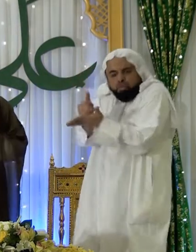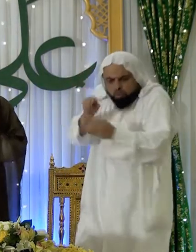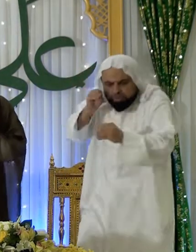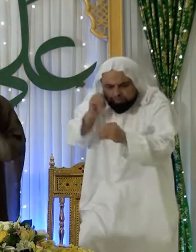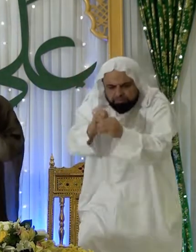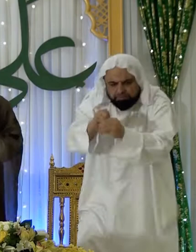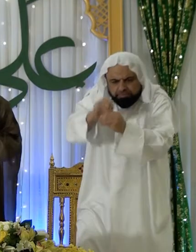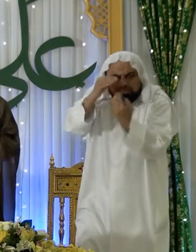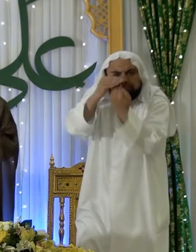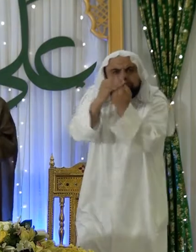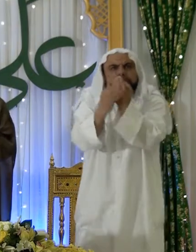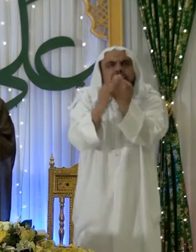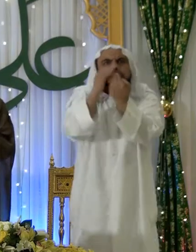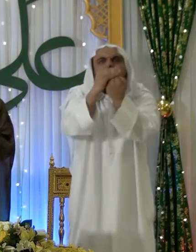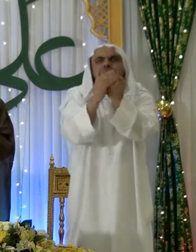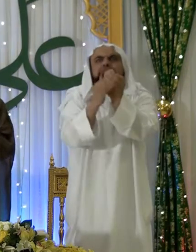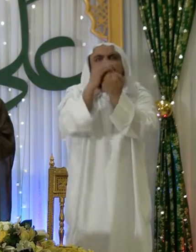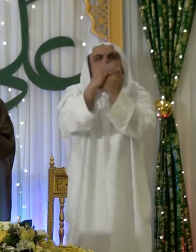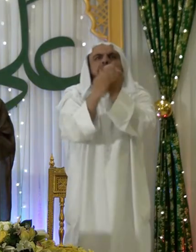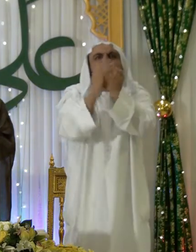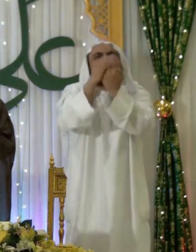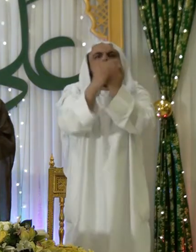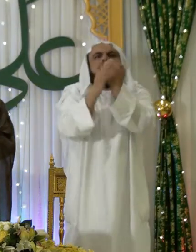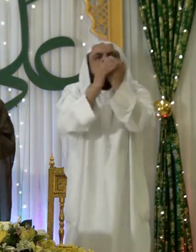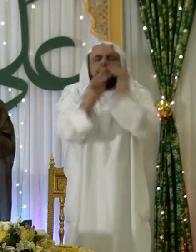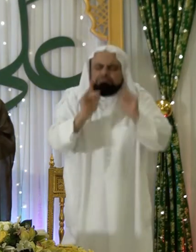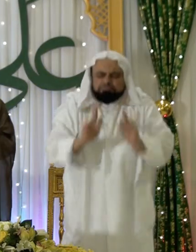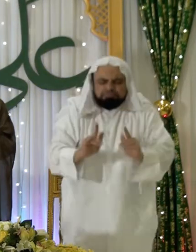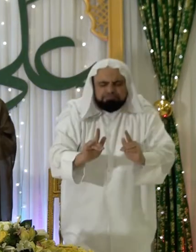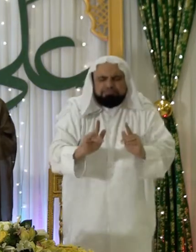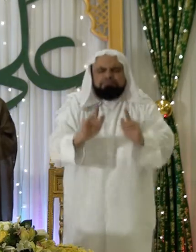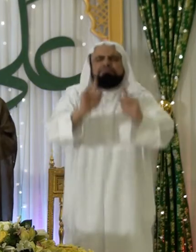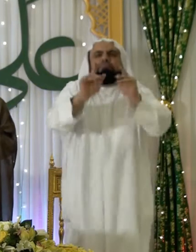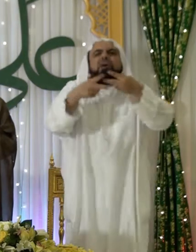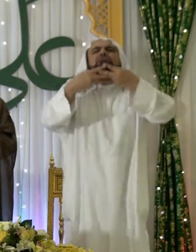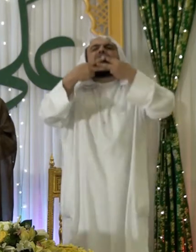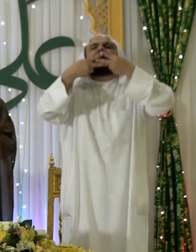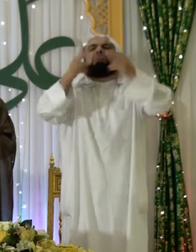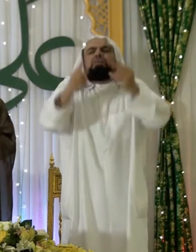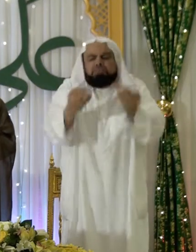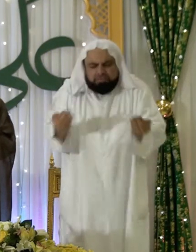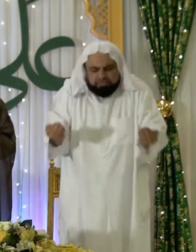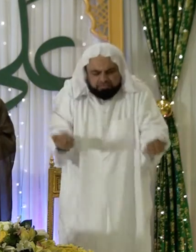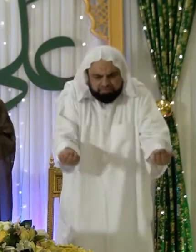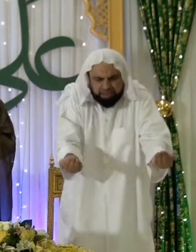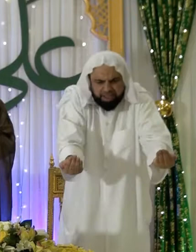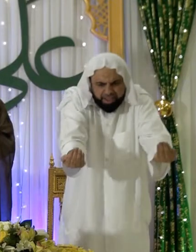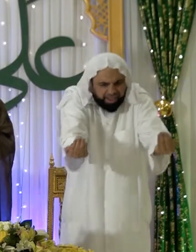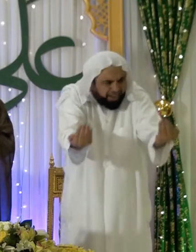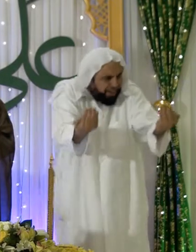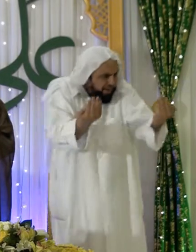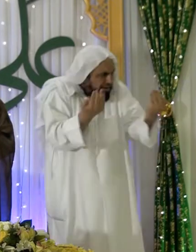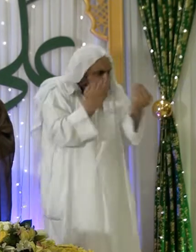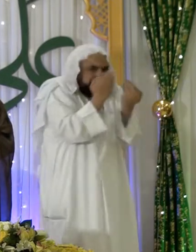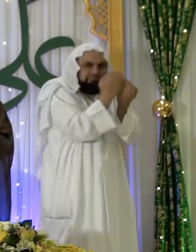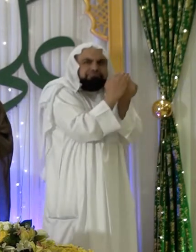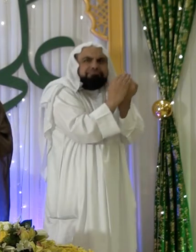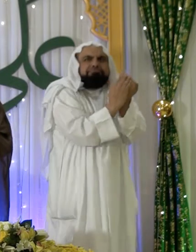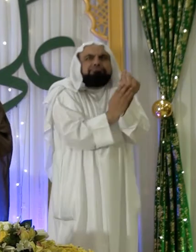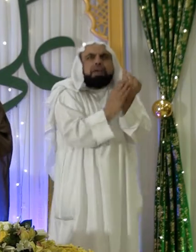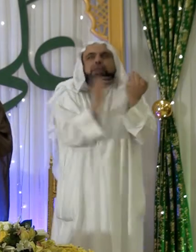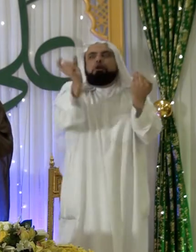وآله. فمنذ نعومة أظفاره أخذه رسول الله إلى